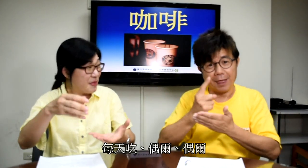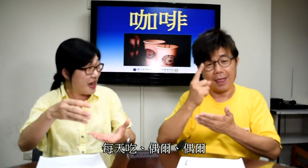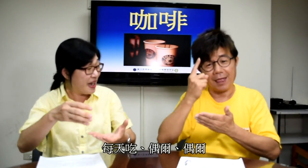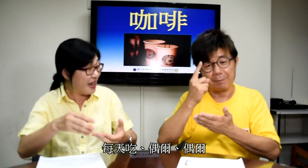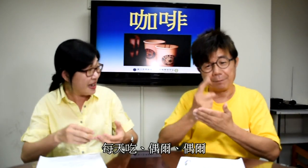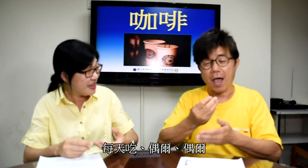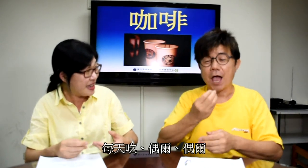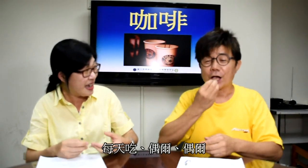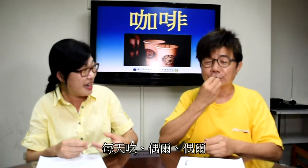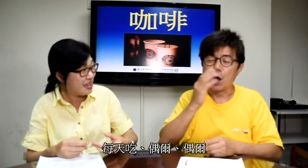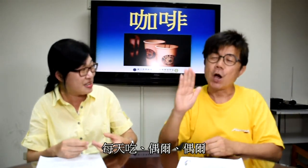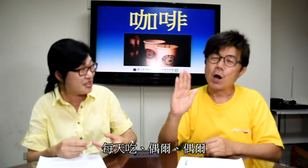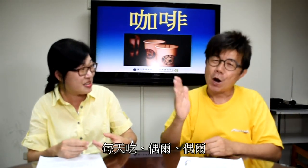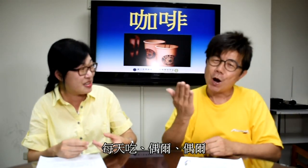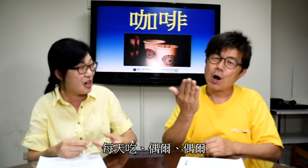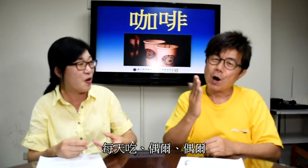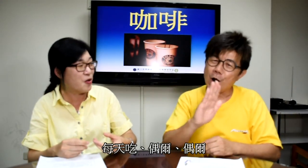每天吃，